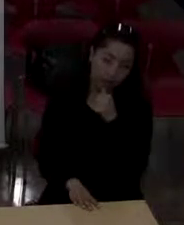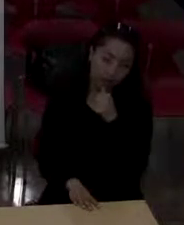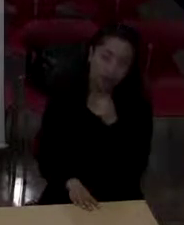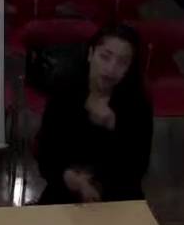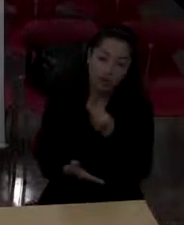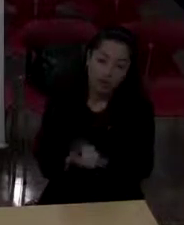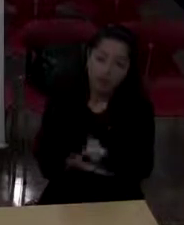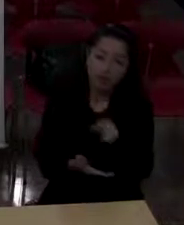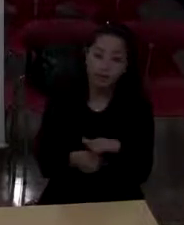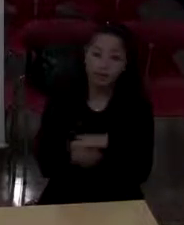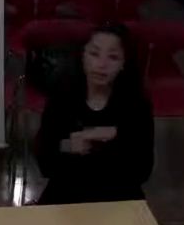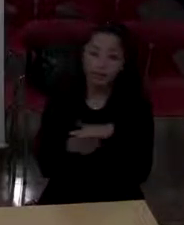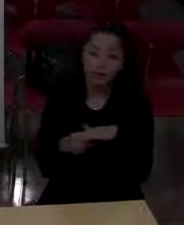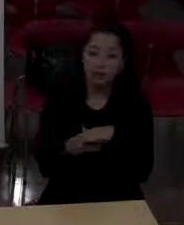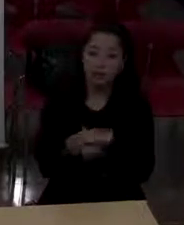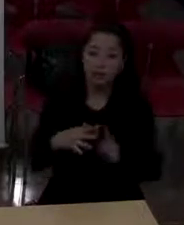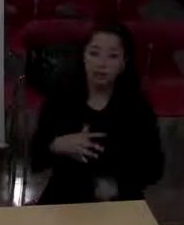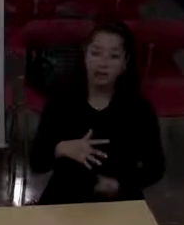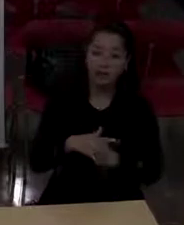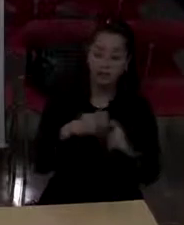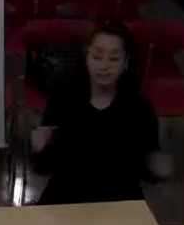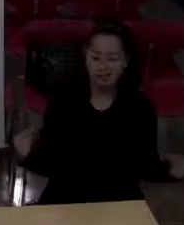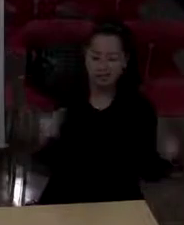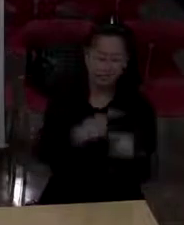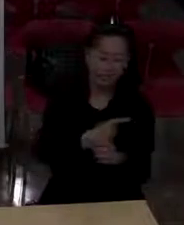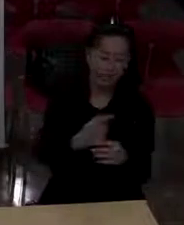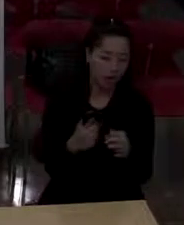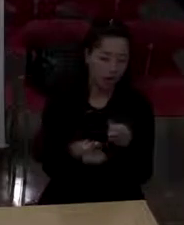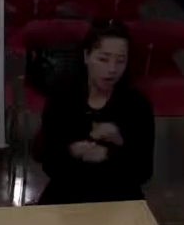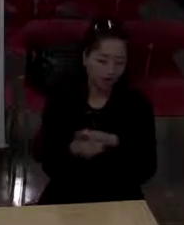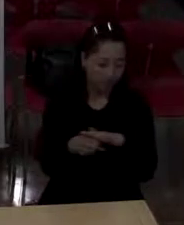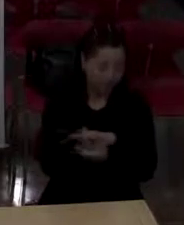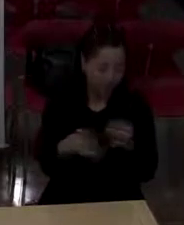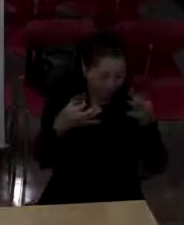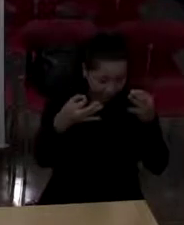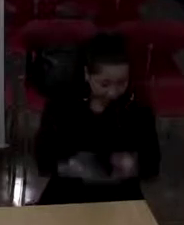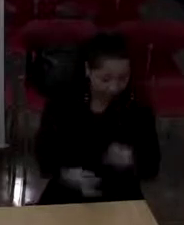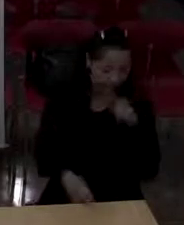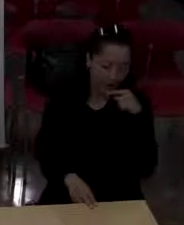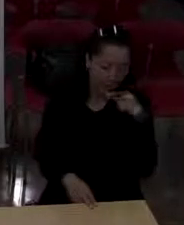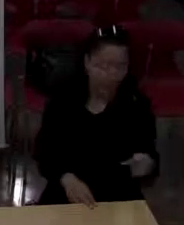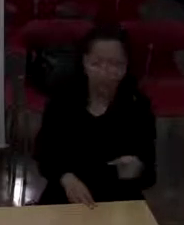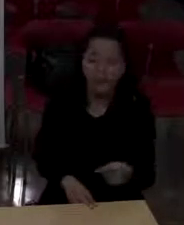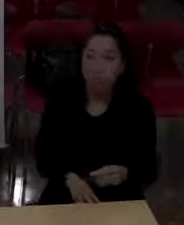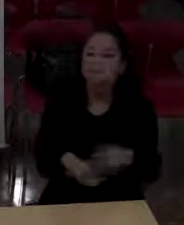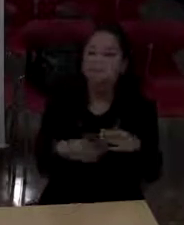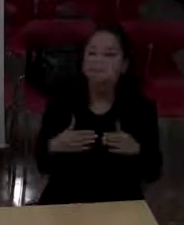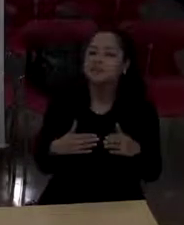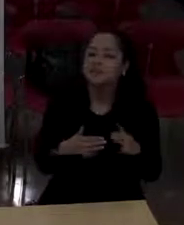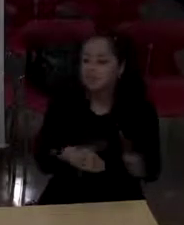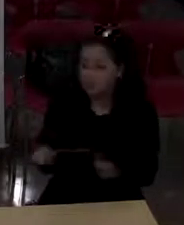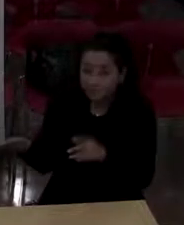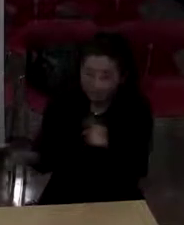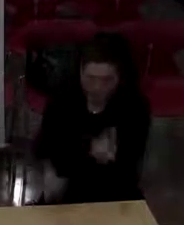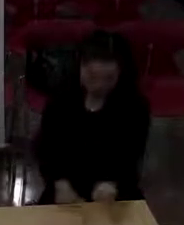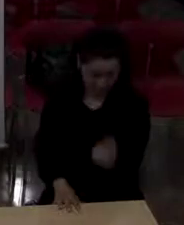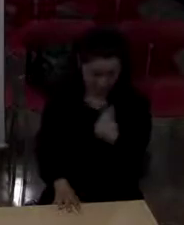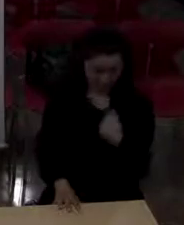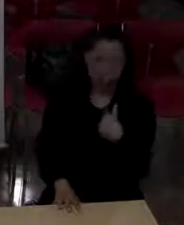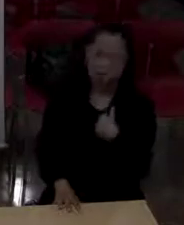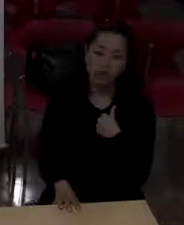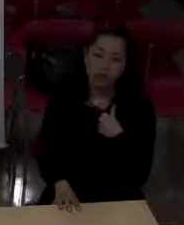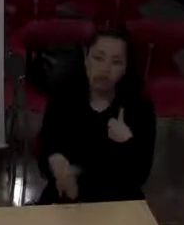lengua. Para poderte decir cómo se puede de pronto orientar o asesorar o acompañar esos procesos que ustedes han